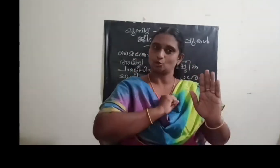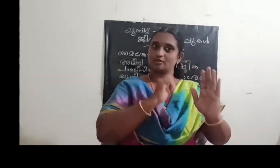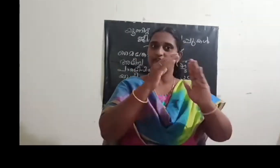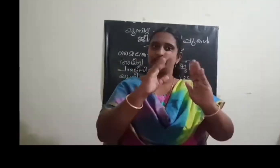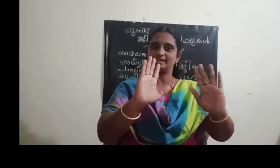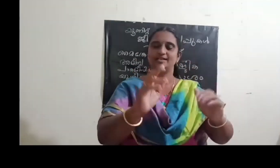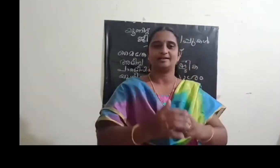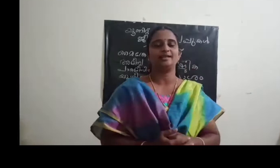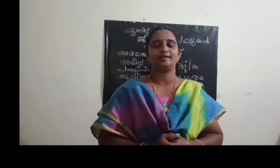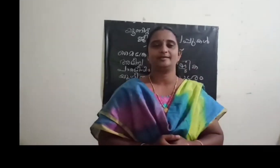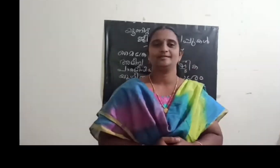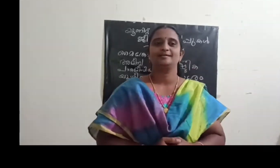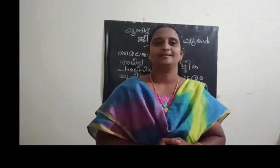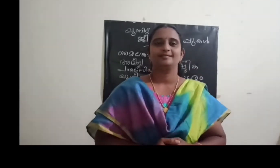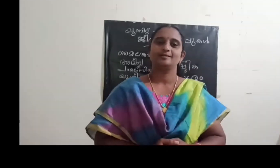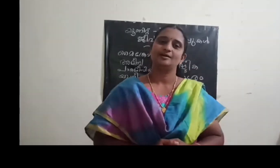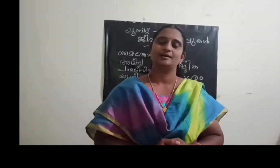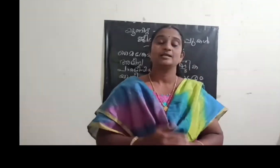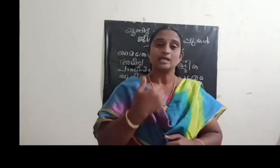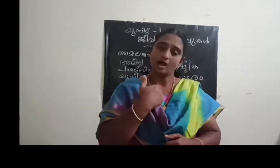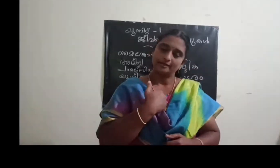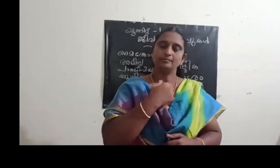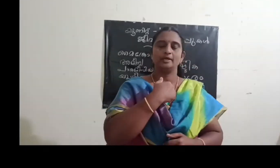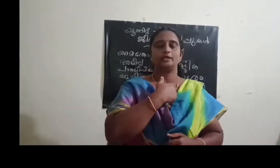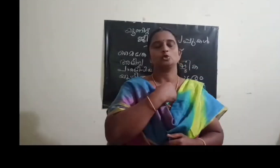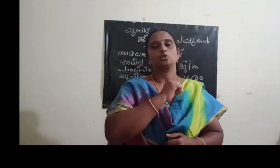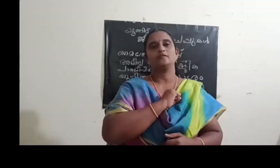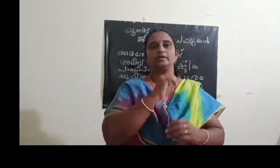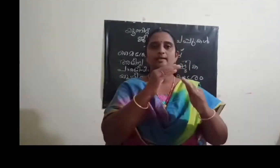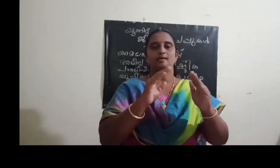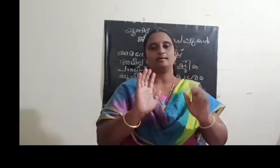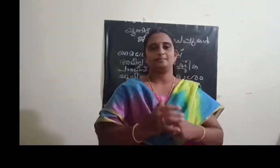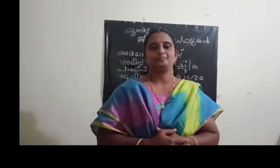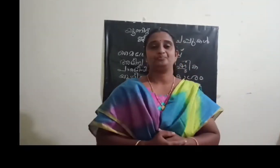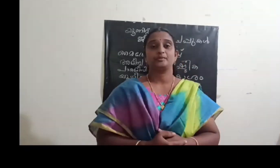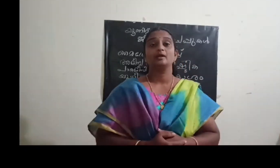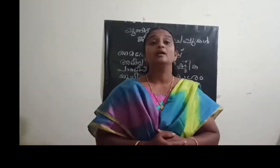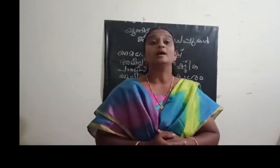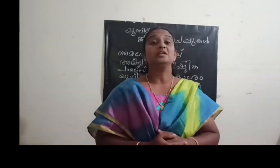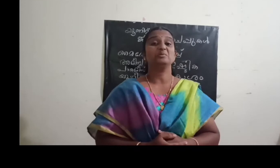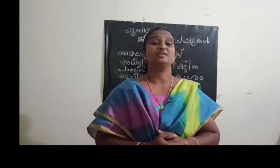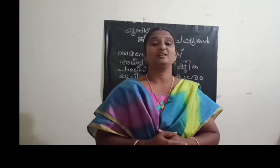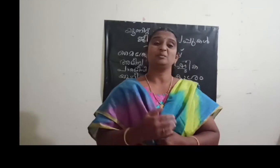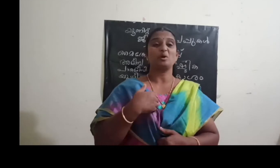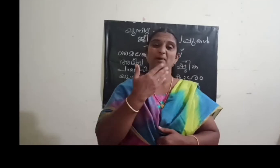സ്വന്തം വീടുകളിലാണ് അല്ലേ? ഞാനും എൻ്റെ സ്വന്തം വീട്ടിലാണ്. എന്നാലും എന്താ, നമുക്ക്